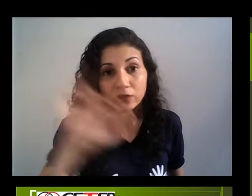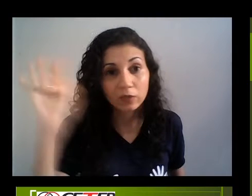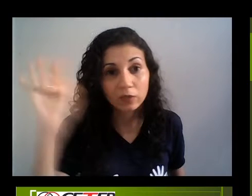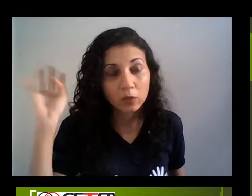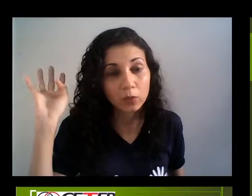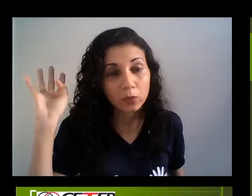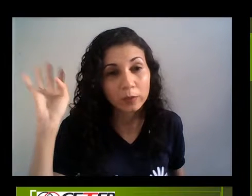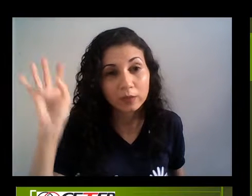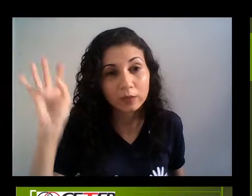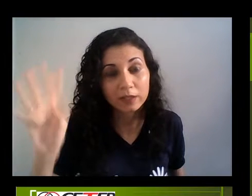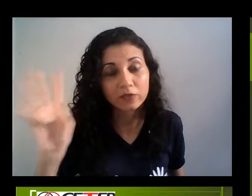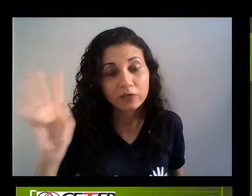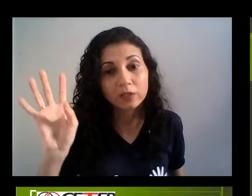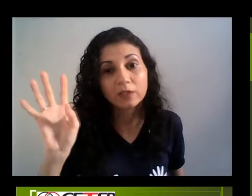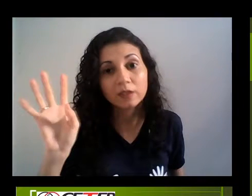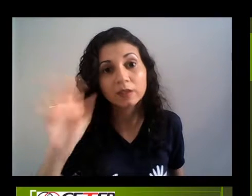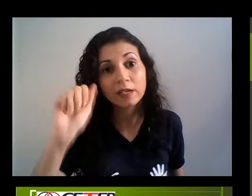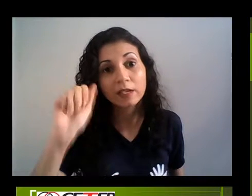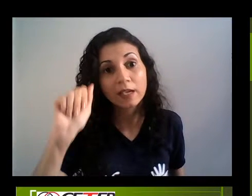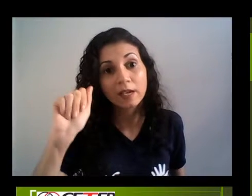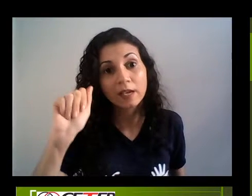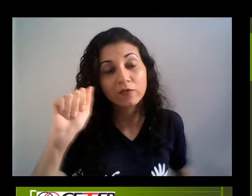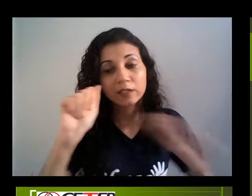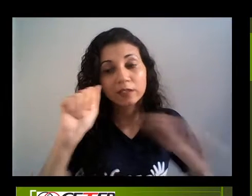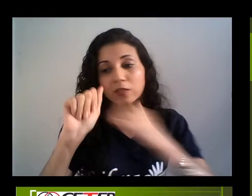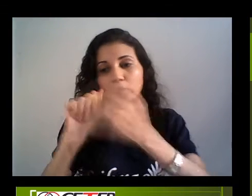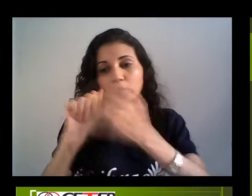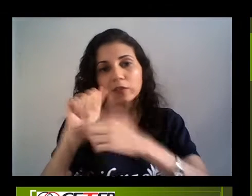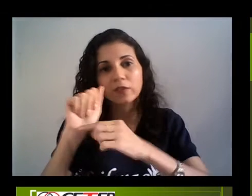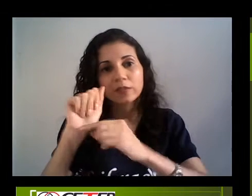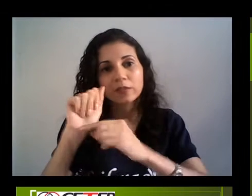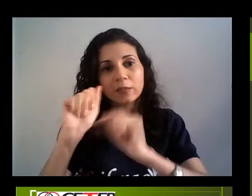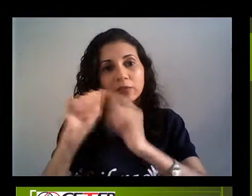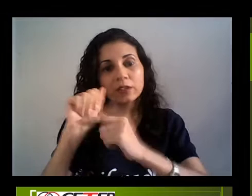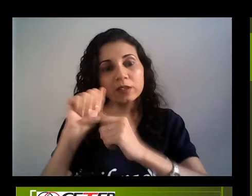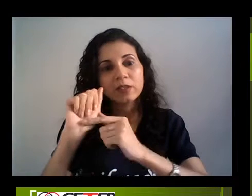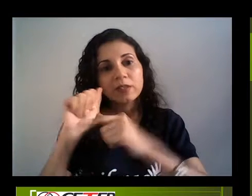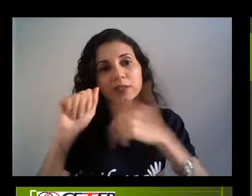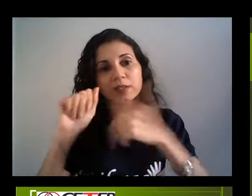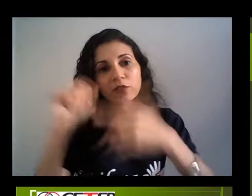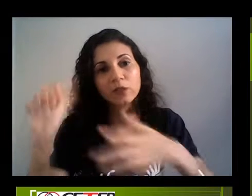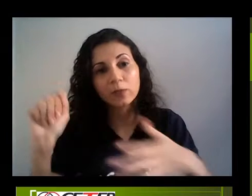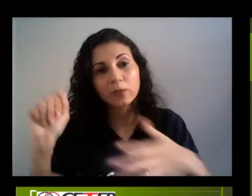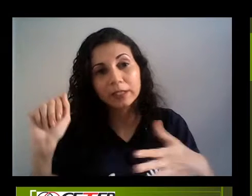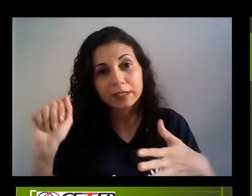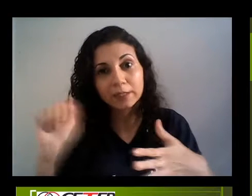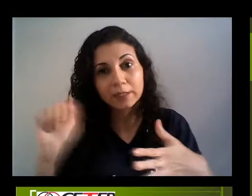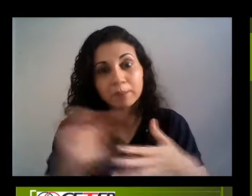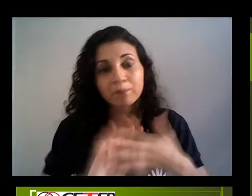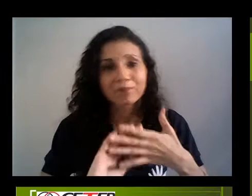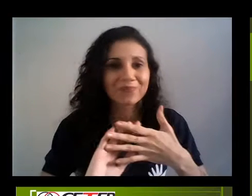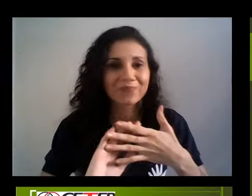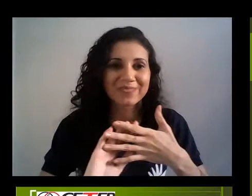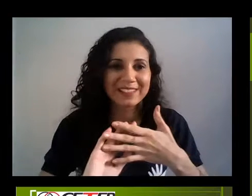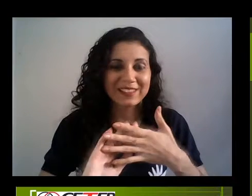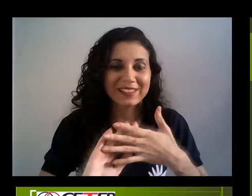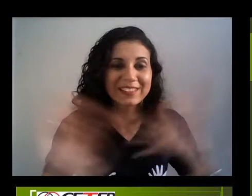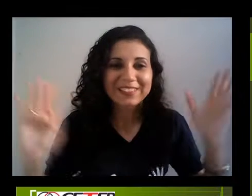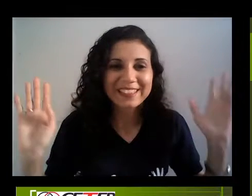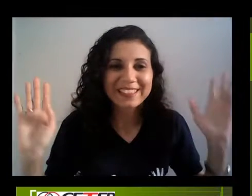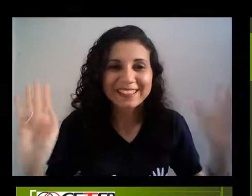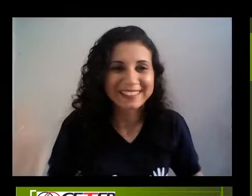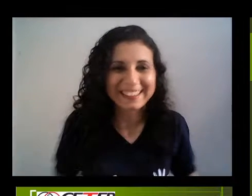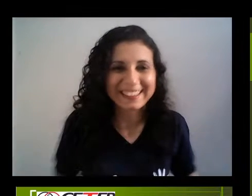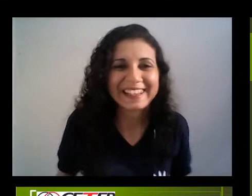já viram em algum momento aí da vida. Vai ser como você vai fazer a mãozinha e vai significar uma letrinha. Falando